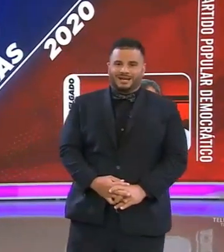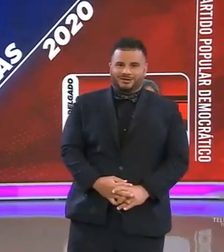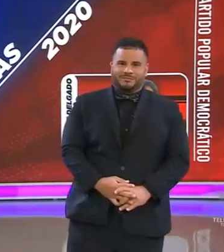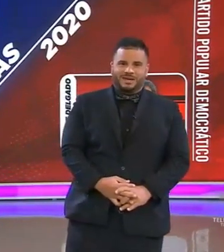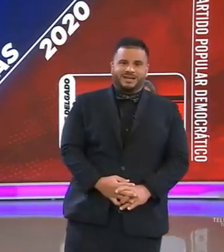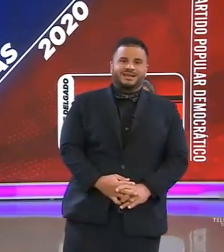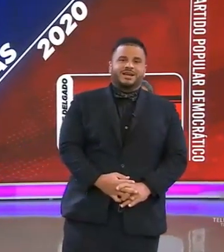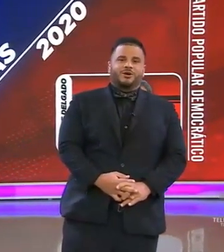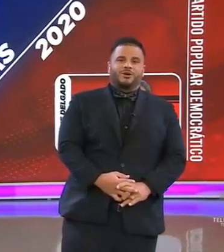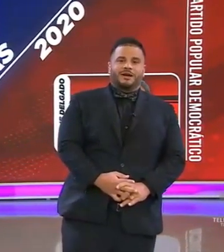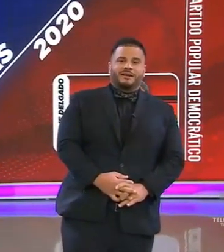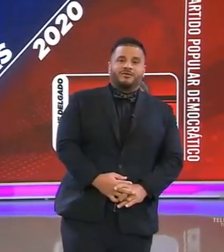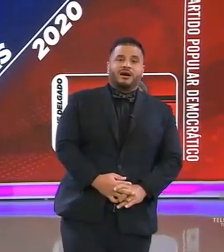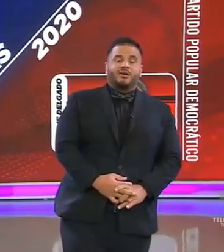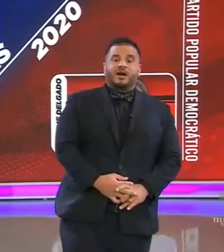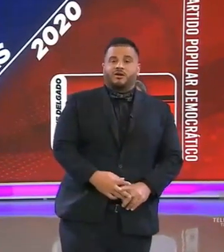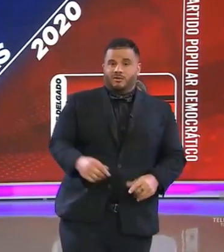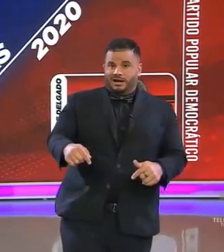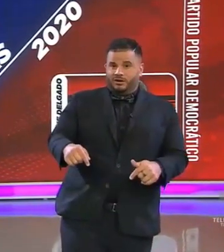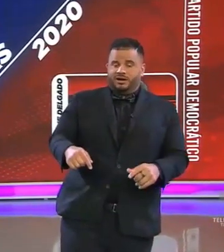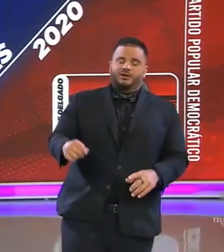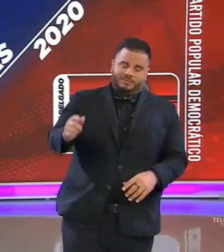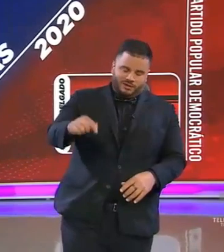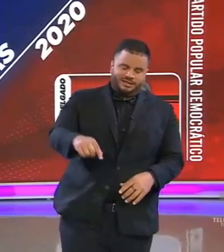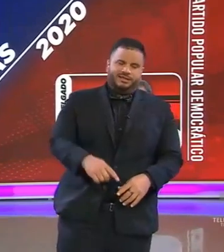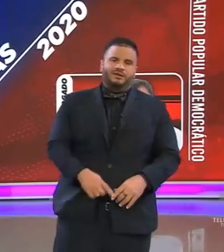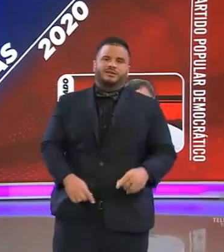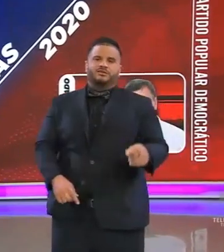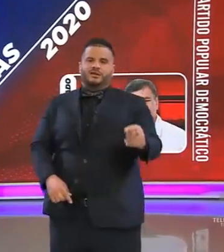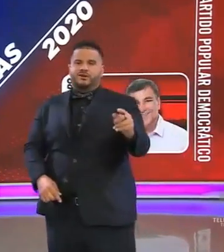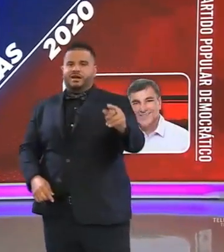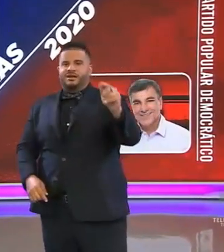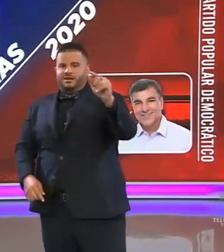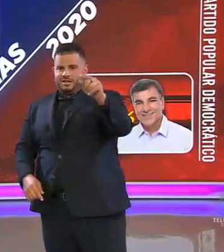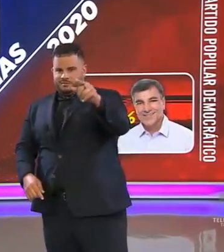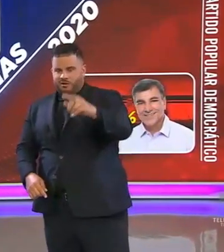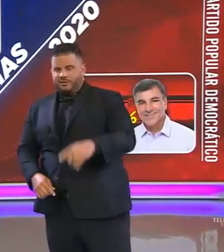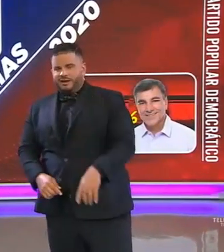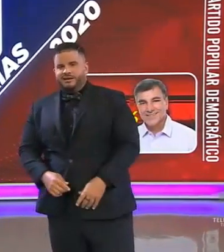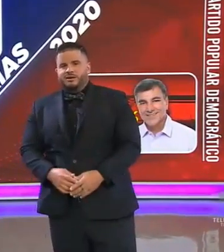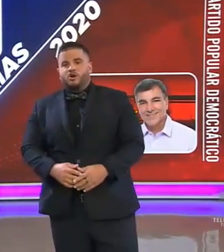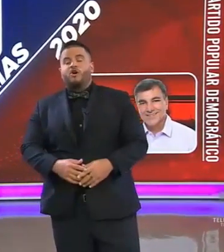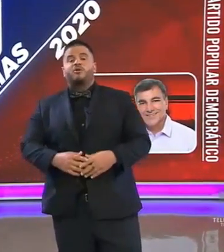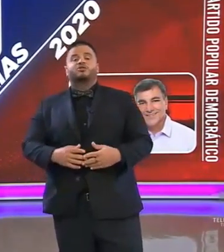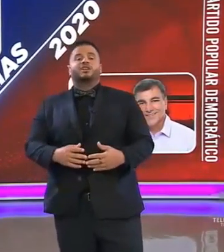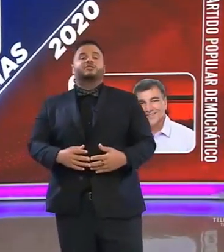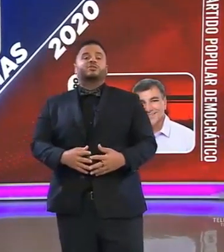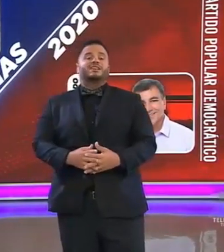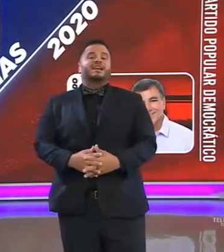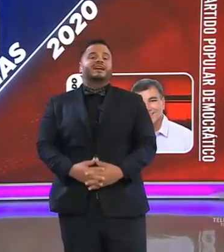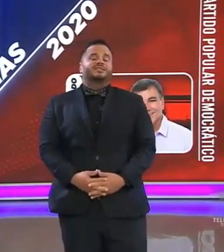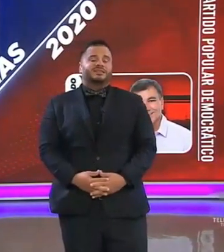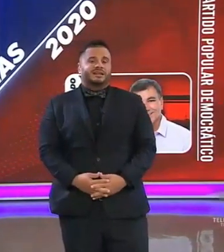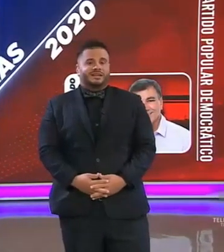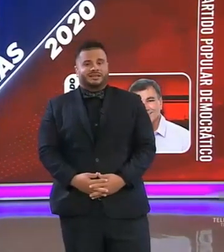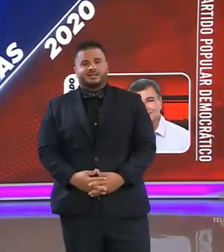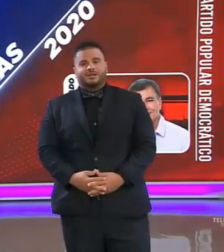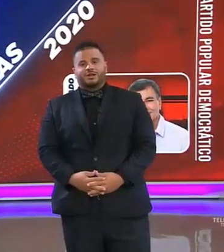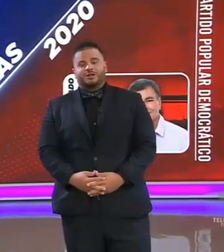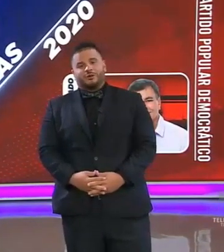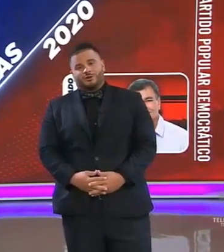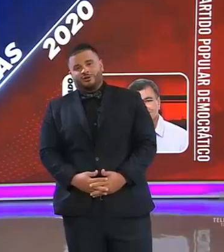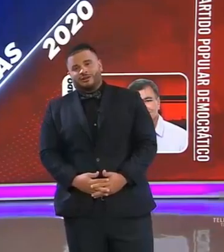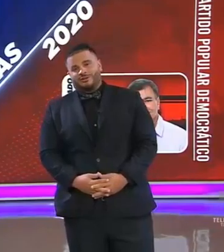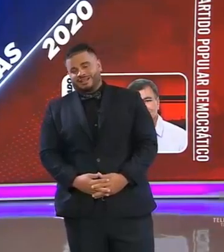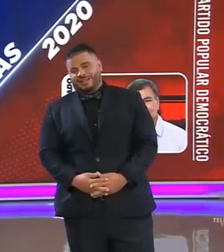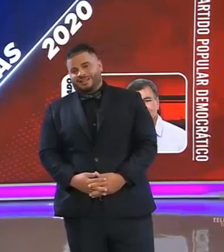pendientes a eso también. Con lo que venimos ahora, o vamos a ir ahora. Ok, vamos a hacer la historia entonces ahora. Vamos a ver cómo se atornilla gente